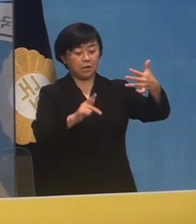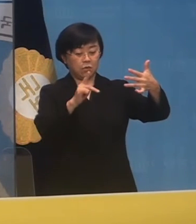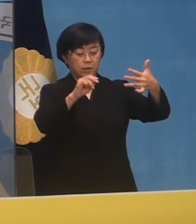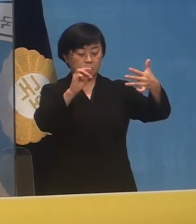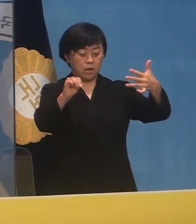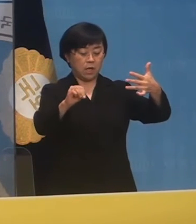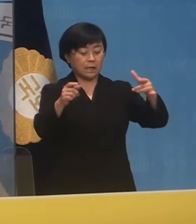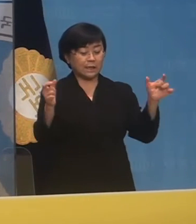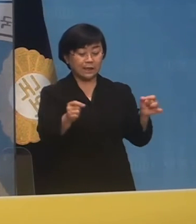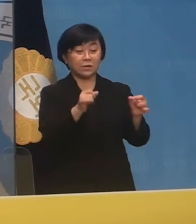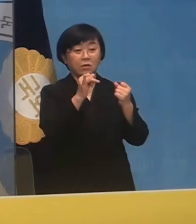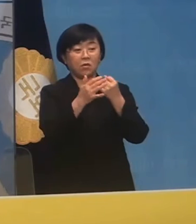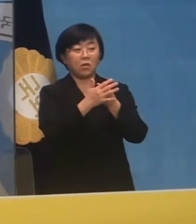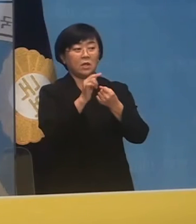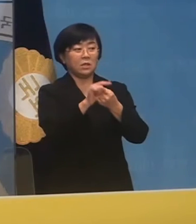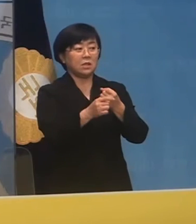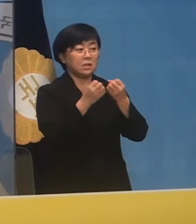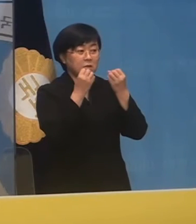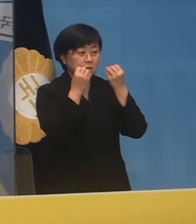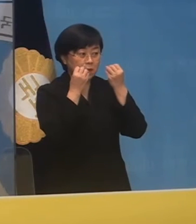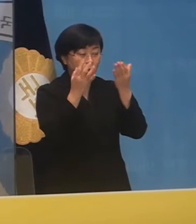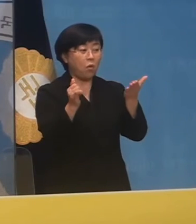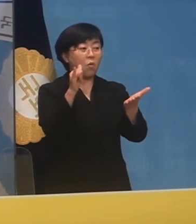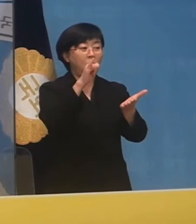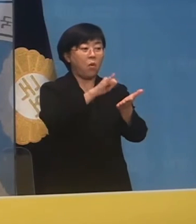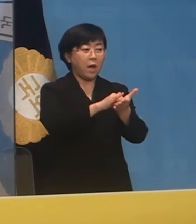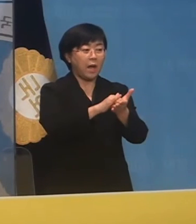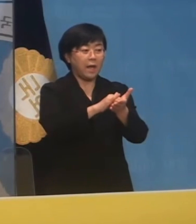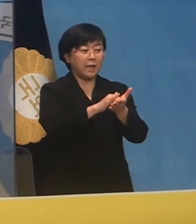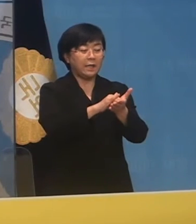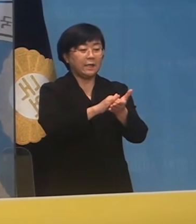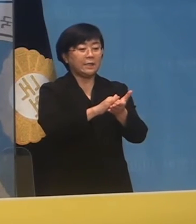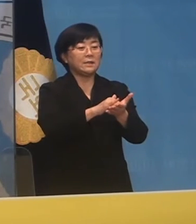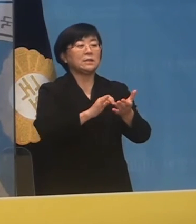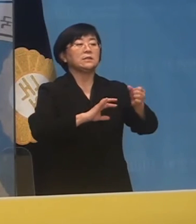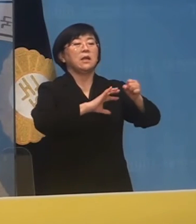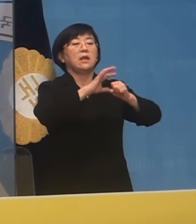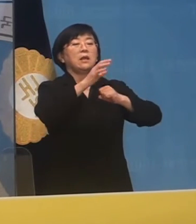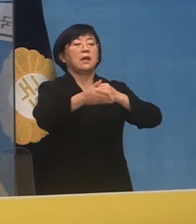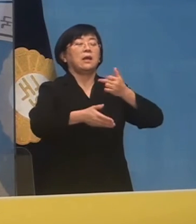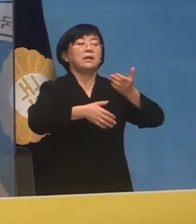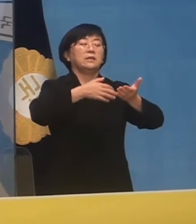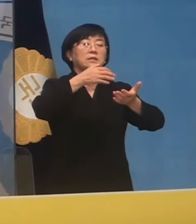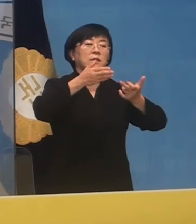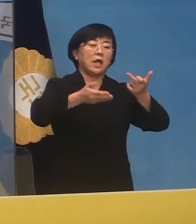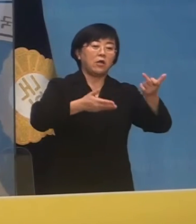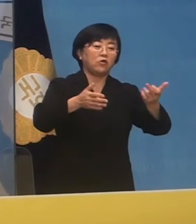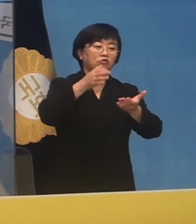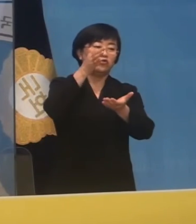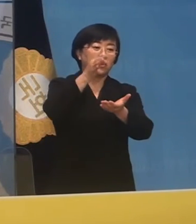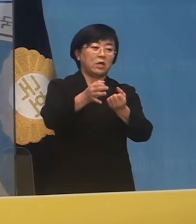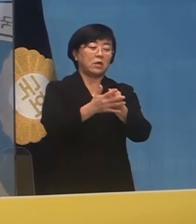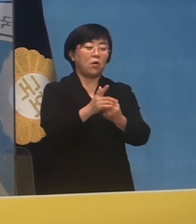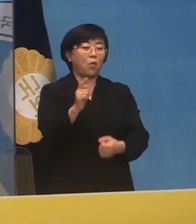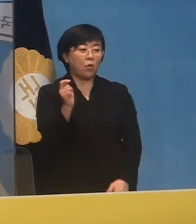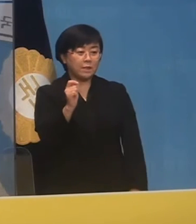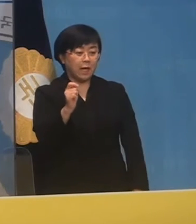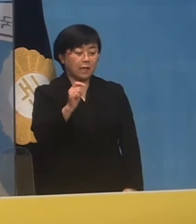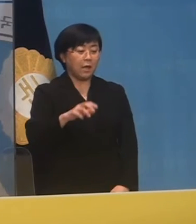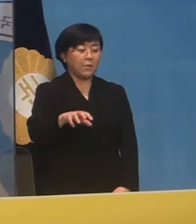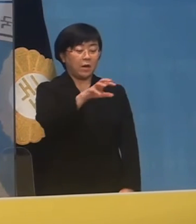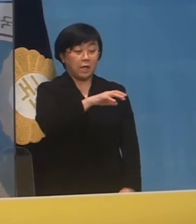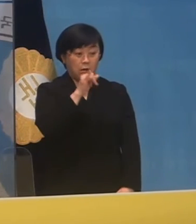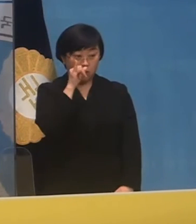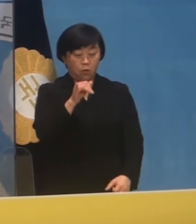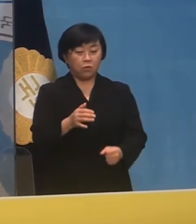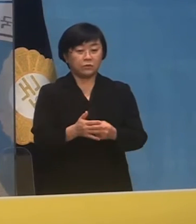있으며 새만금 신공항 부지는 세계 자연유산인 서천갯벌과 고창갯벌 사이에